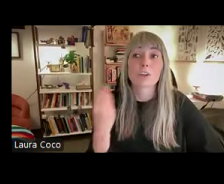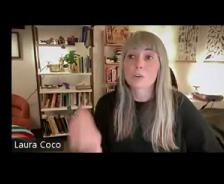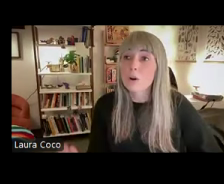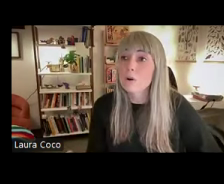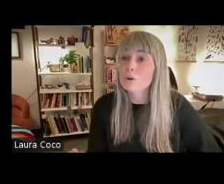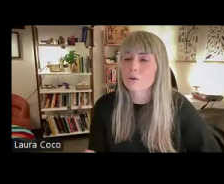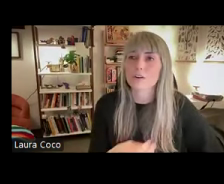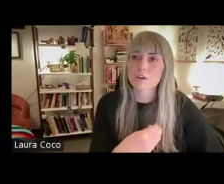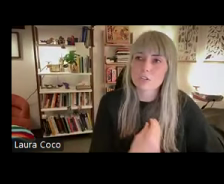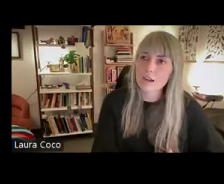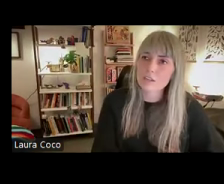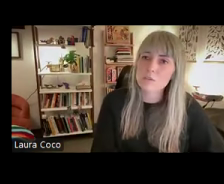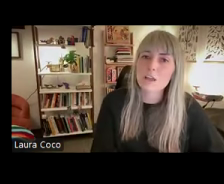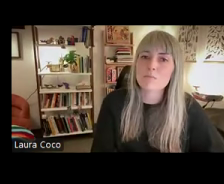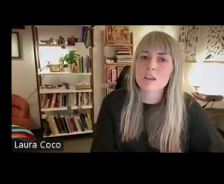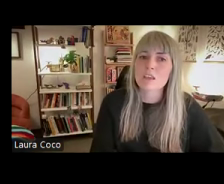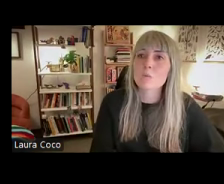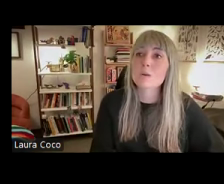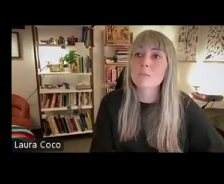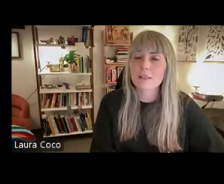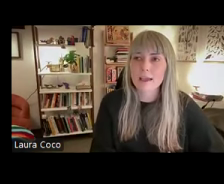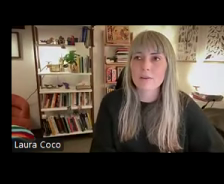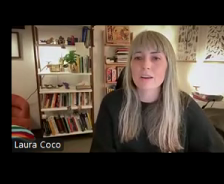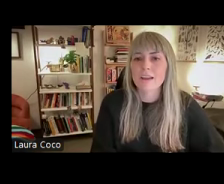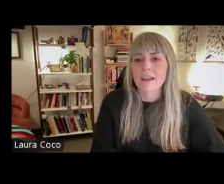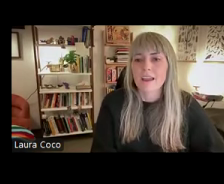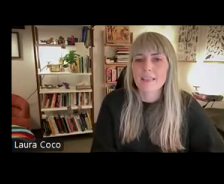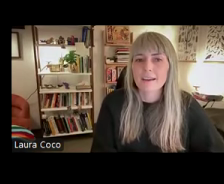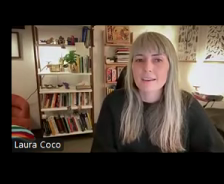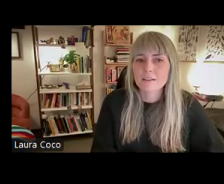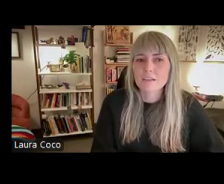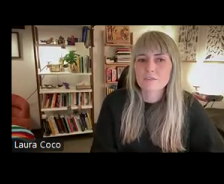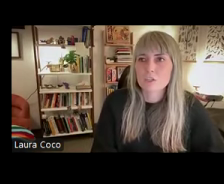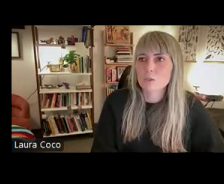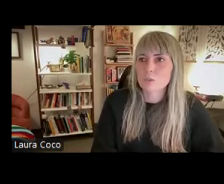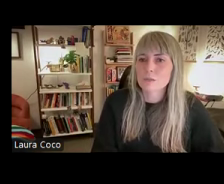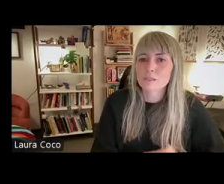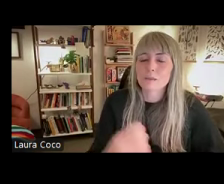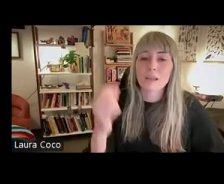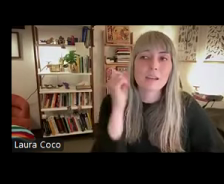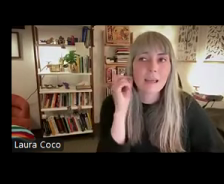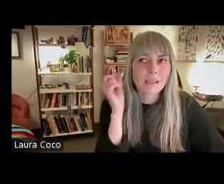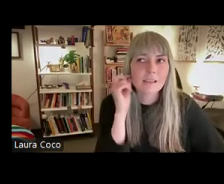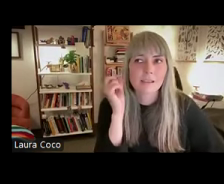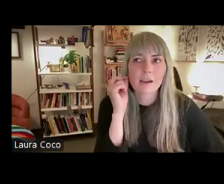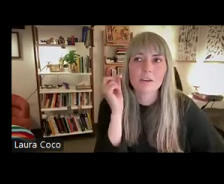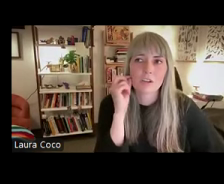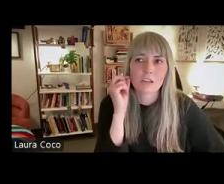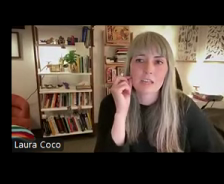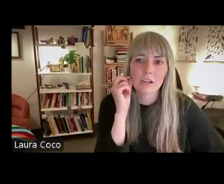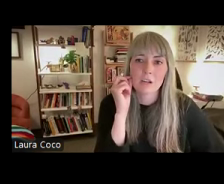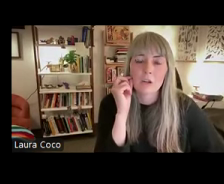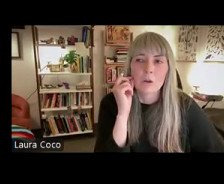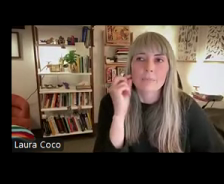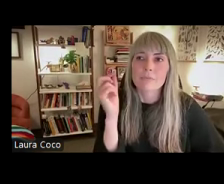poco porque no se permiten, como aun si usted trataría de traerlos de ustedes o tratar de utilizarlo, no se permitiría. Y